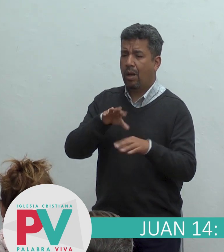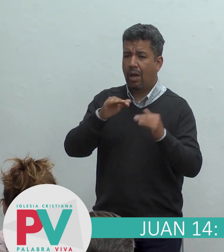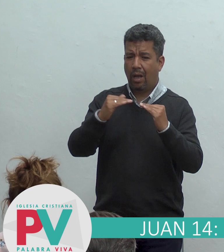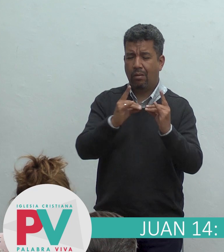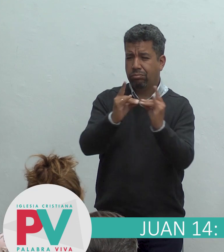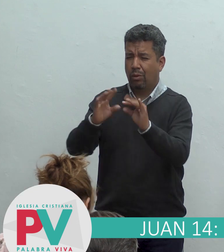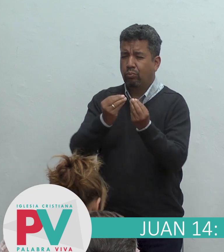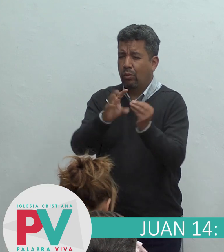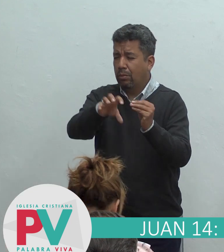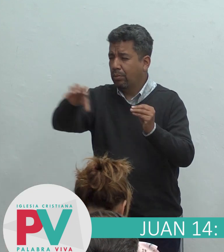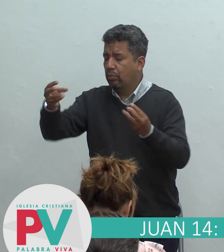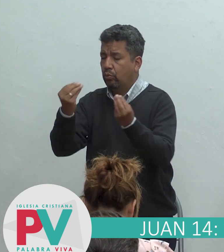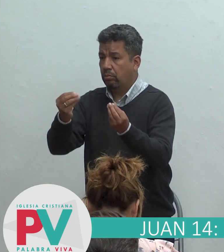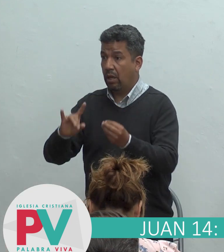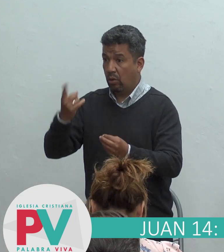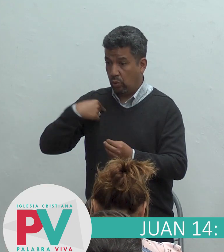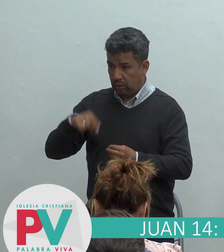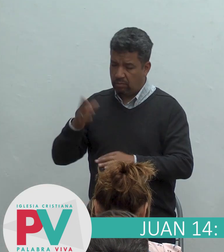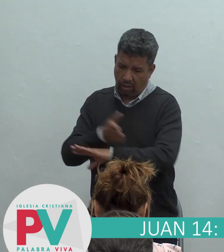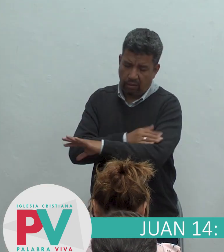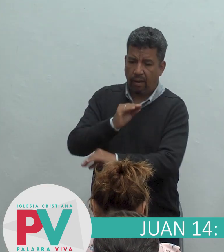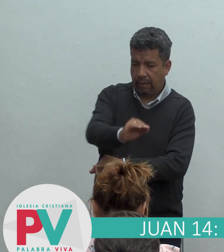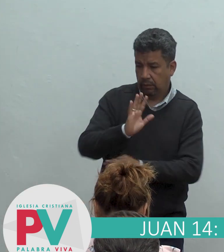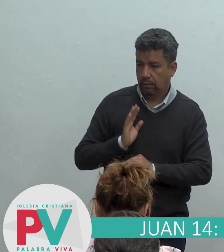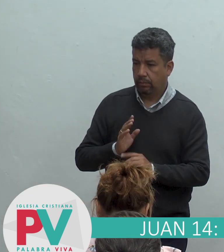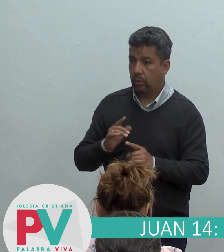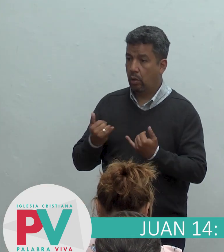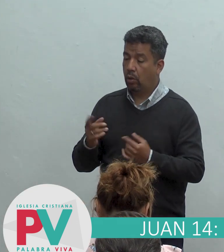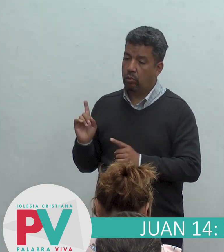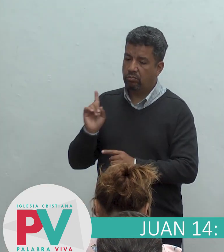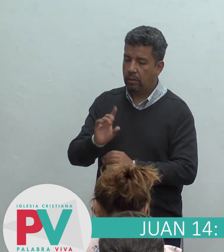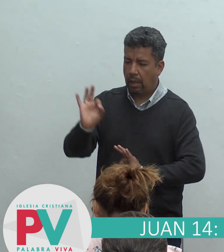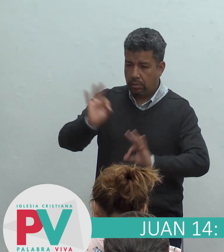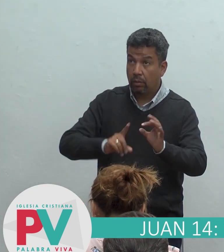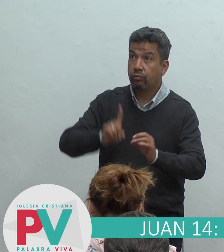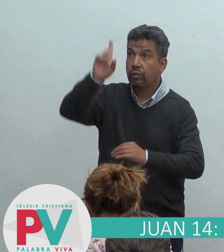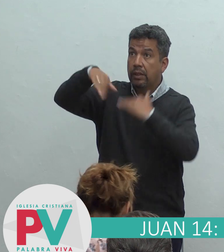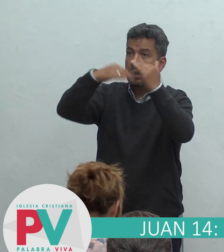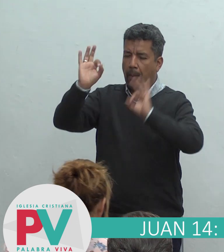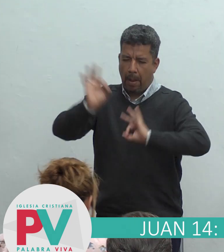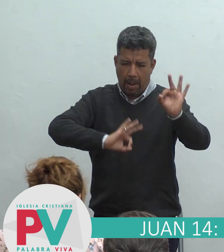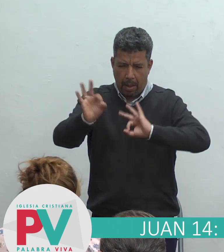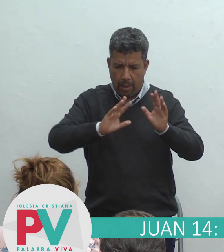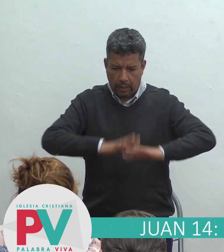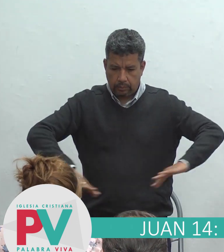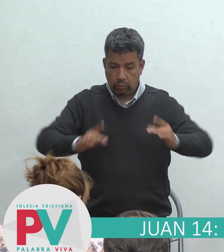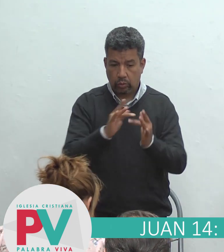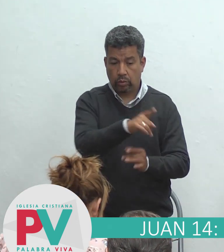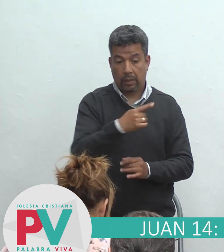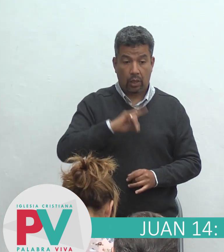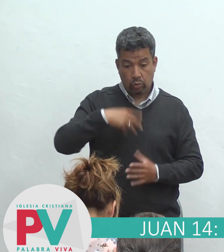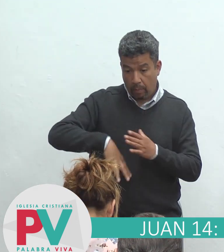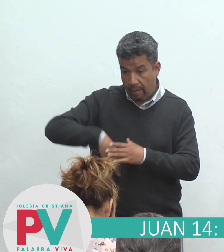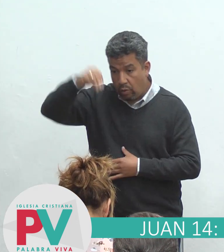hay. Si así no fuera, yo os lo hubiera dicho. Voy pues a preparar lugar para vosotros, y si me fuere